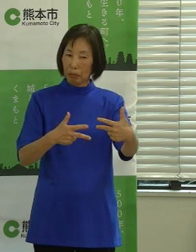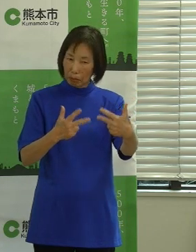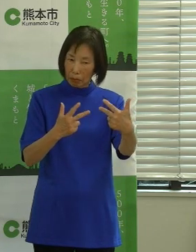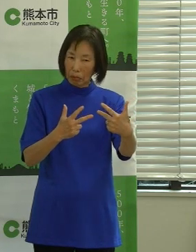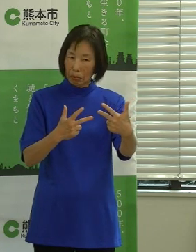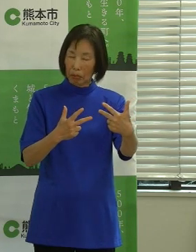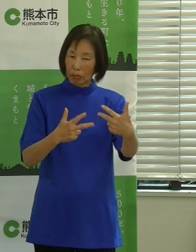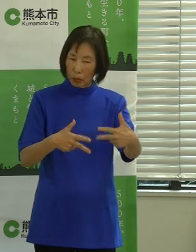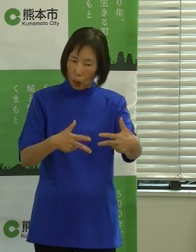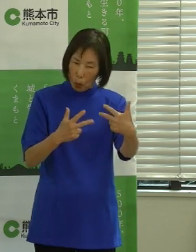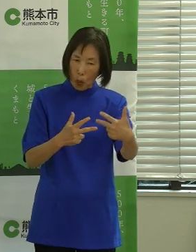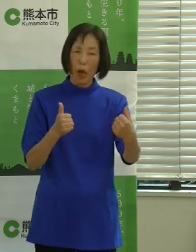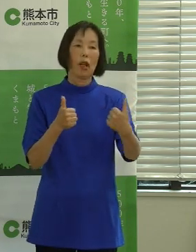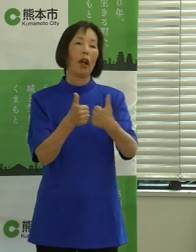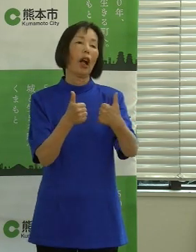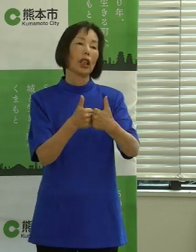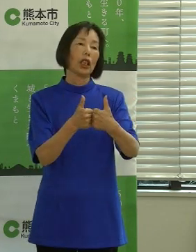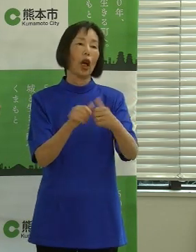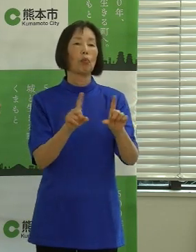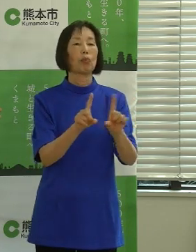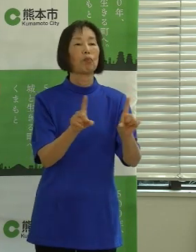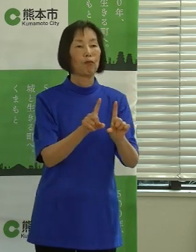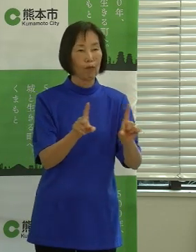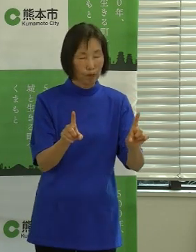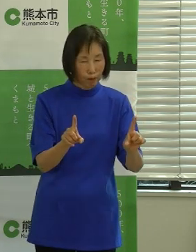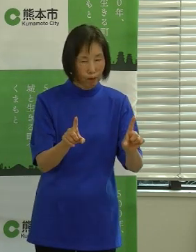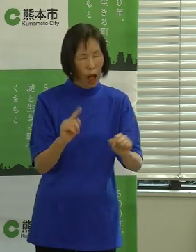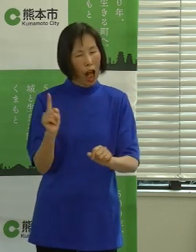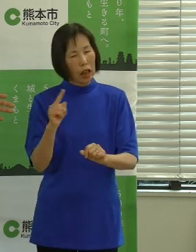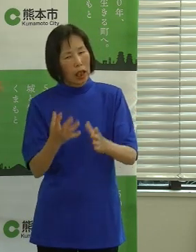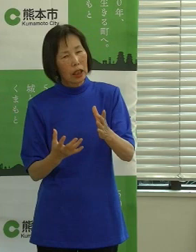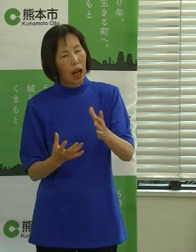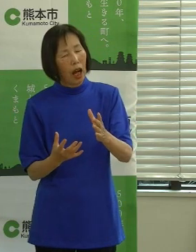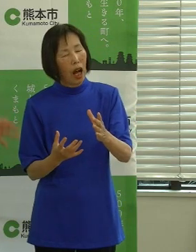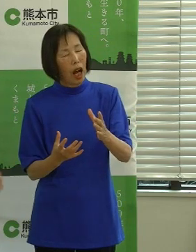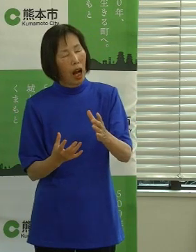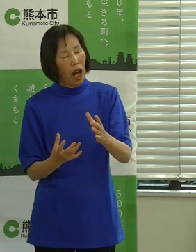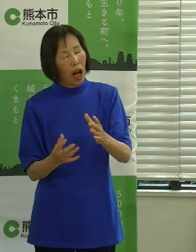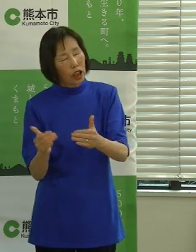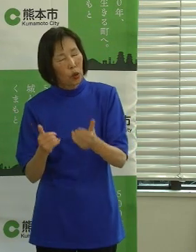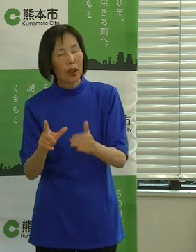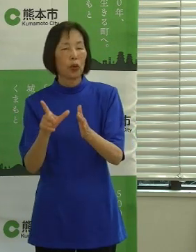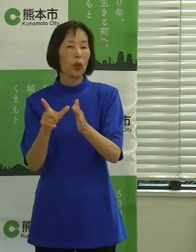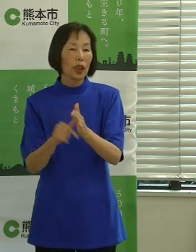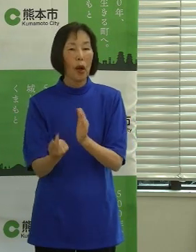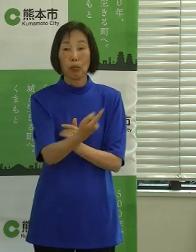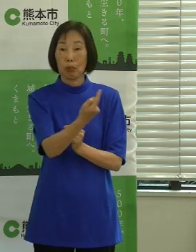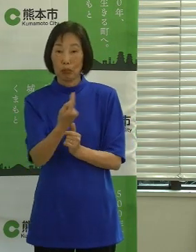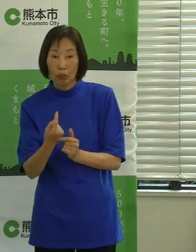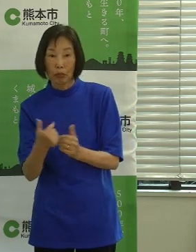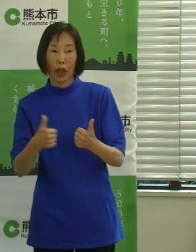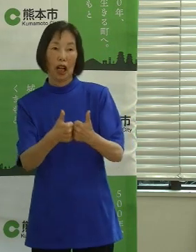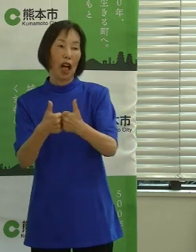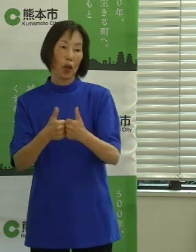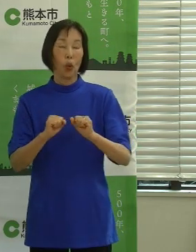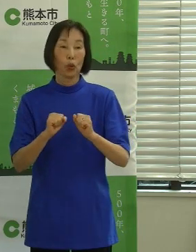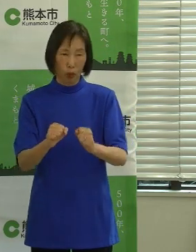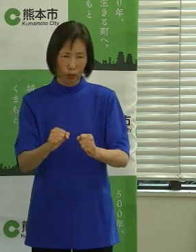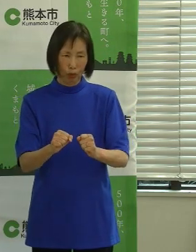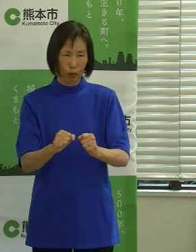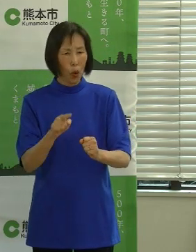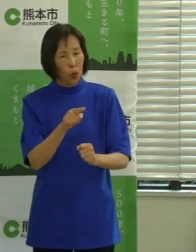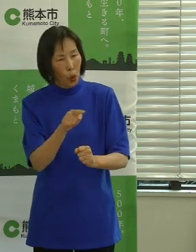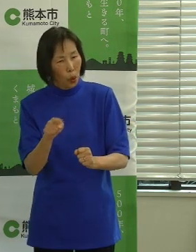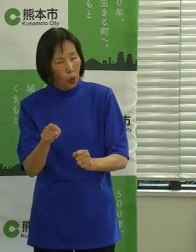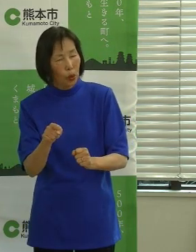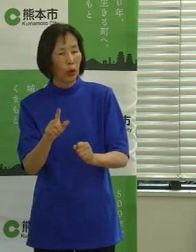通常の状態であって、何かあった時には例えば出てくると、そういうことに随分定着をしてきたような気がいたし